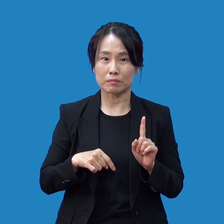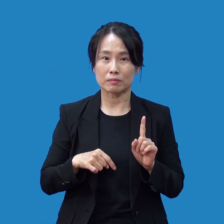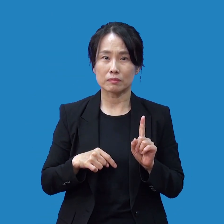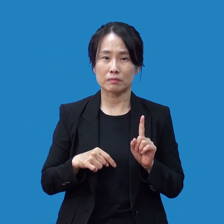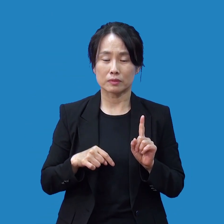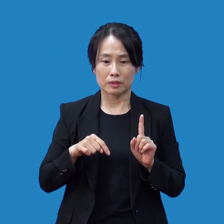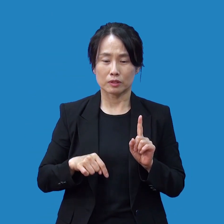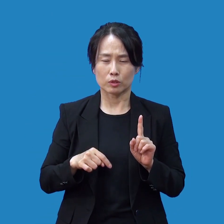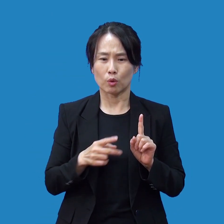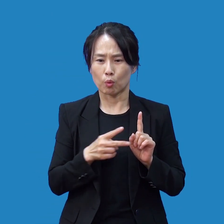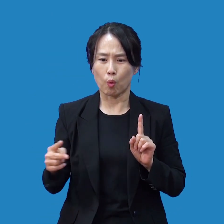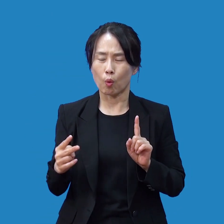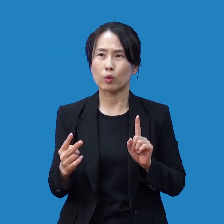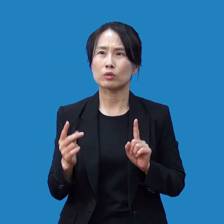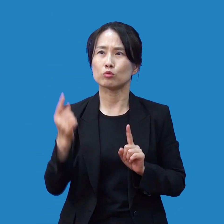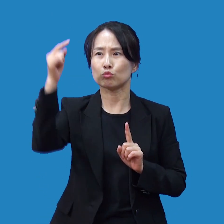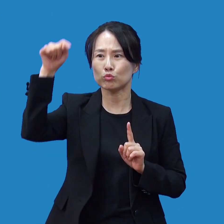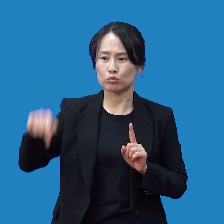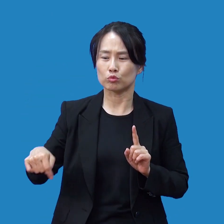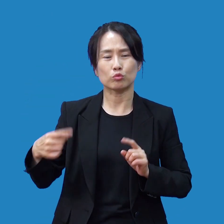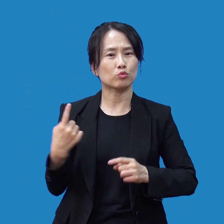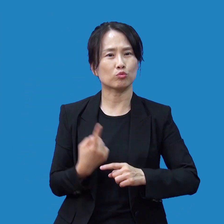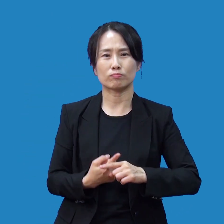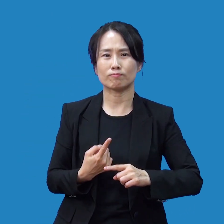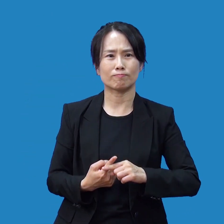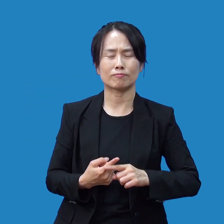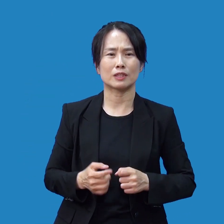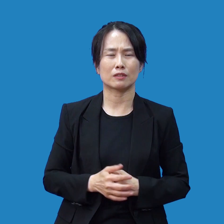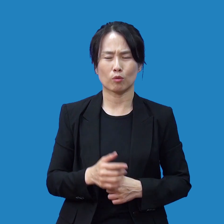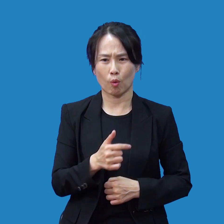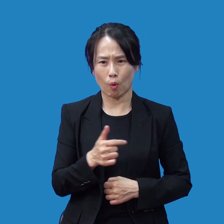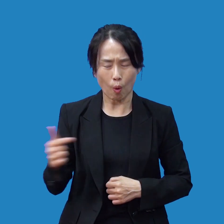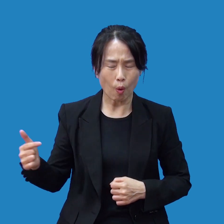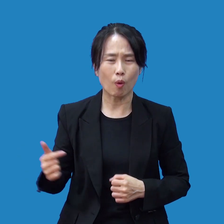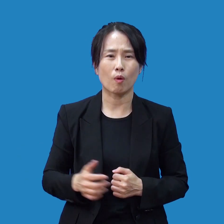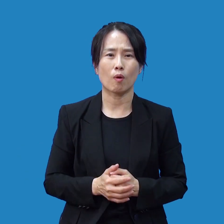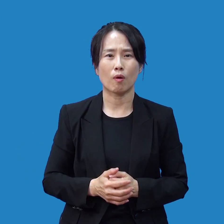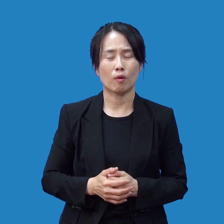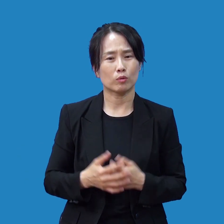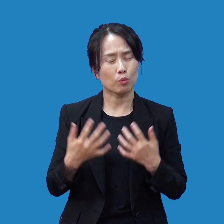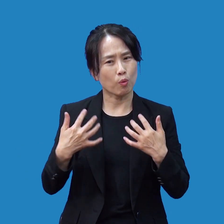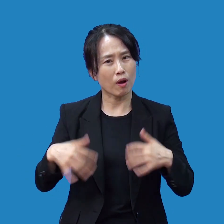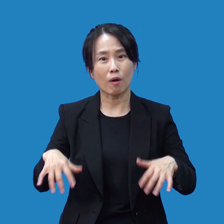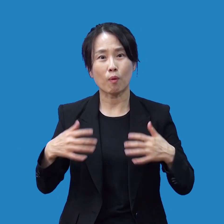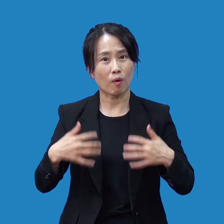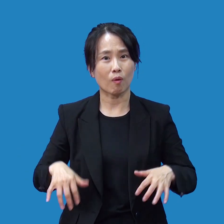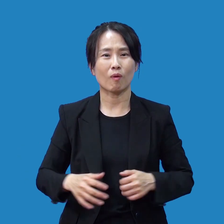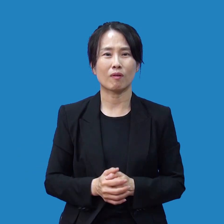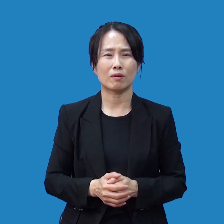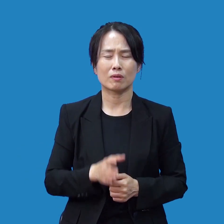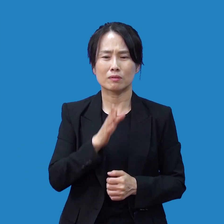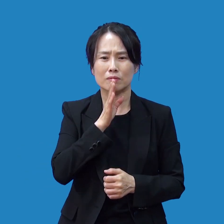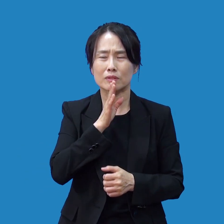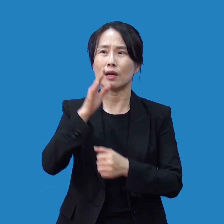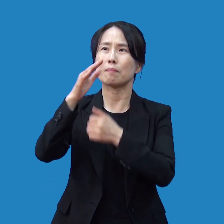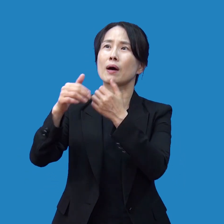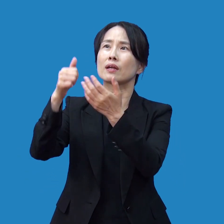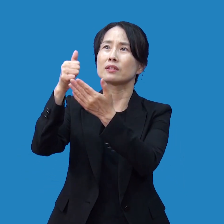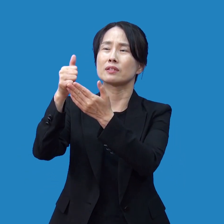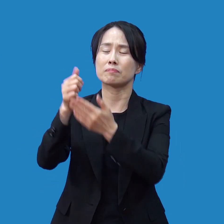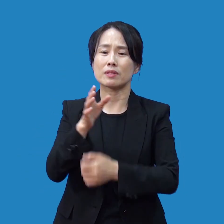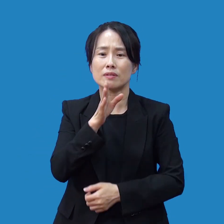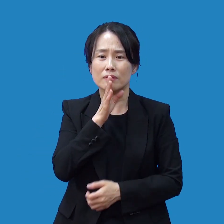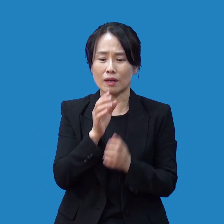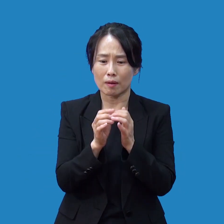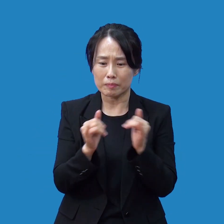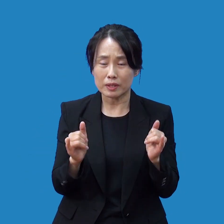그 자체가 놀라운 우주입니다. 그렇다면 참 하나님이시면서 참 인간이